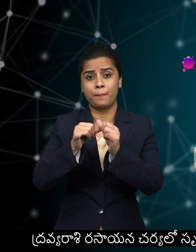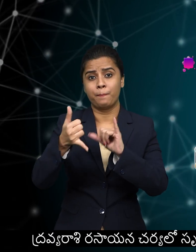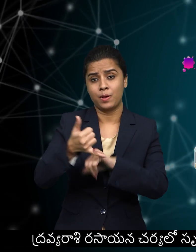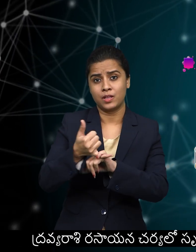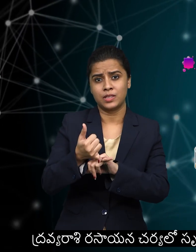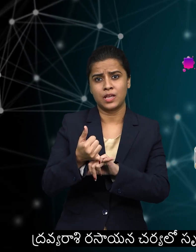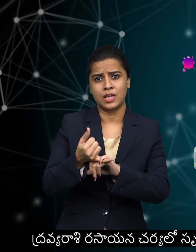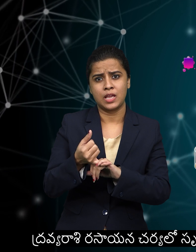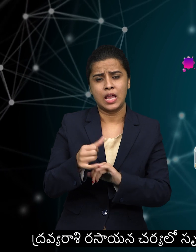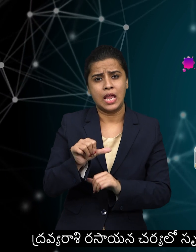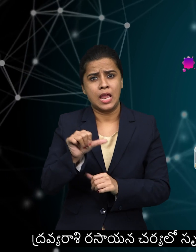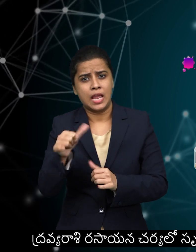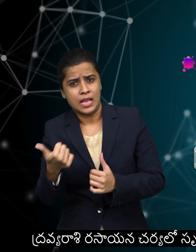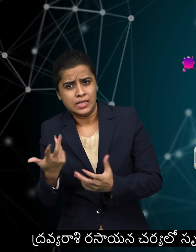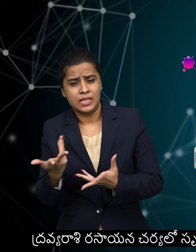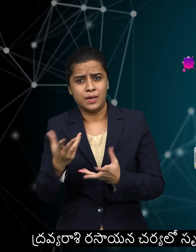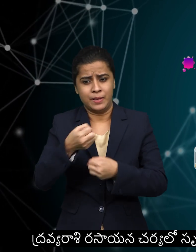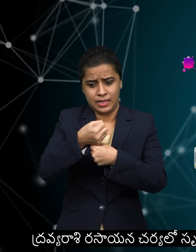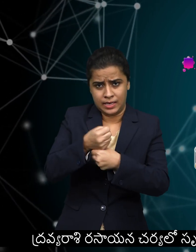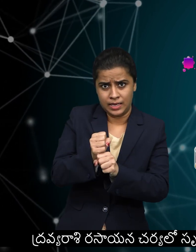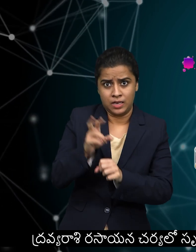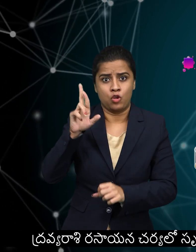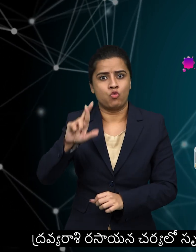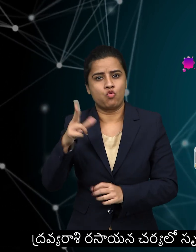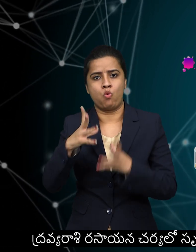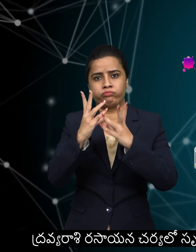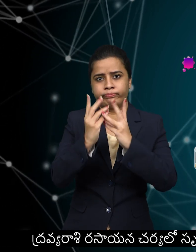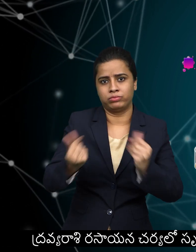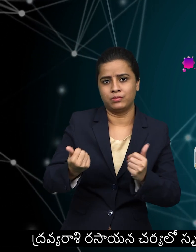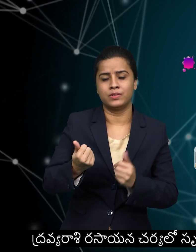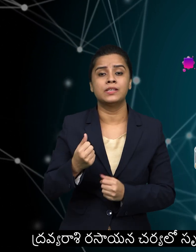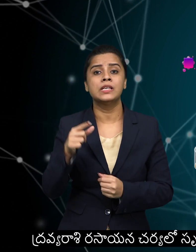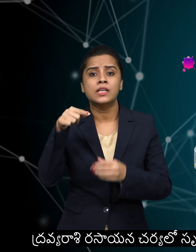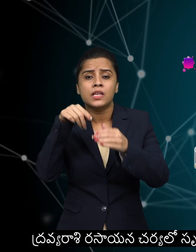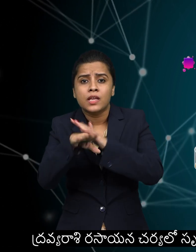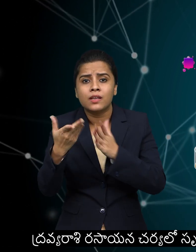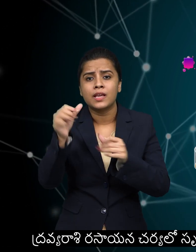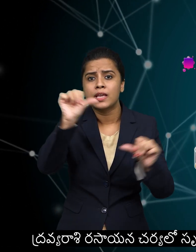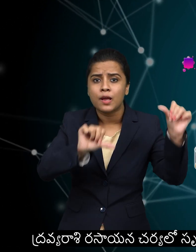ద్రవ్యరాశి రసాయన చర్యలో సృష్టించబడదు లేదా నాశనం చేయబడదు.